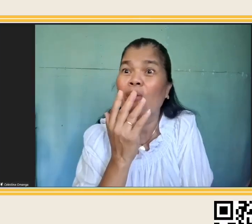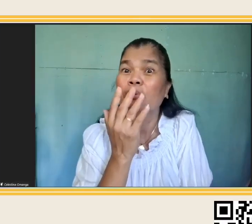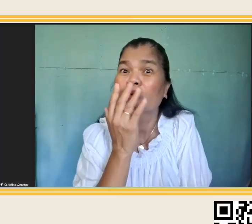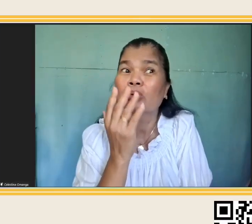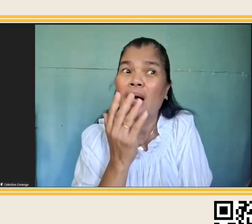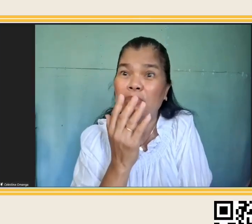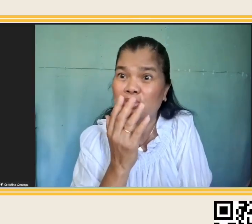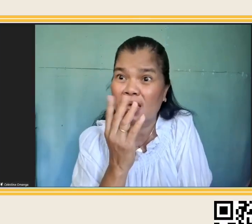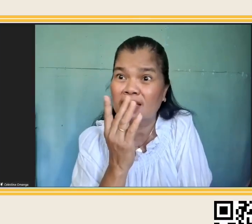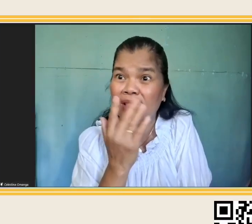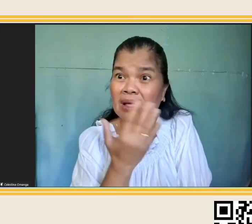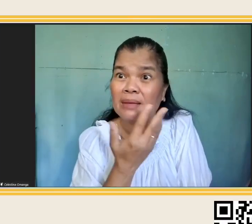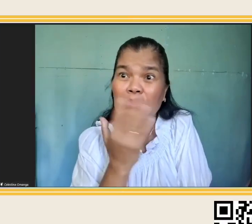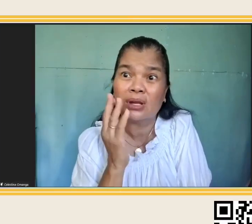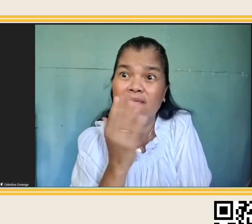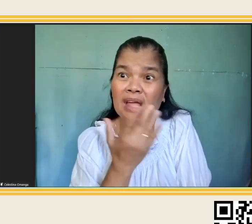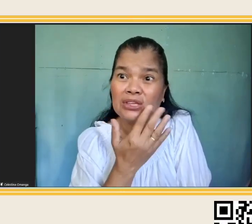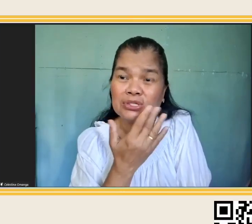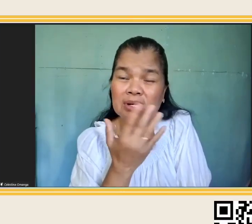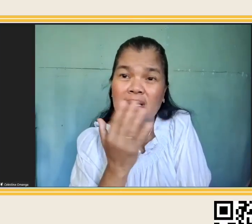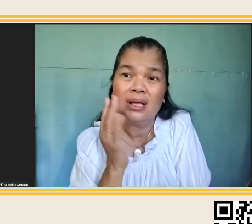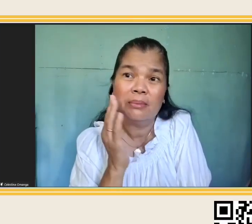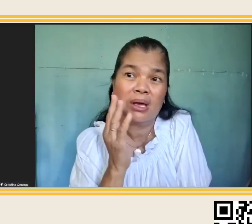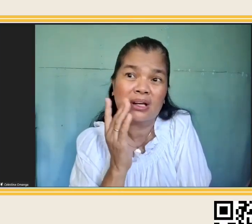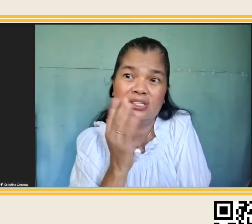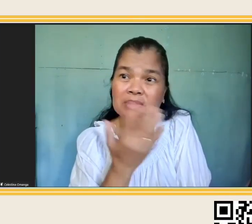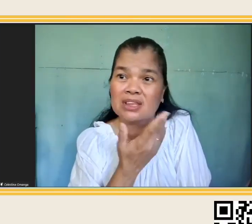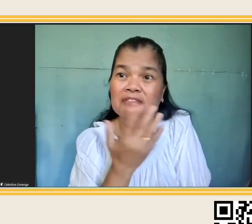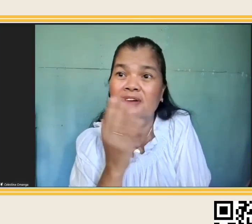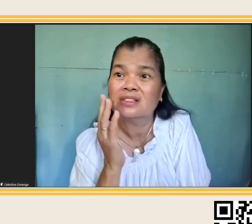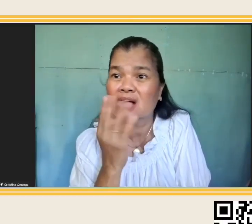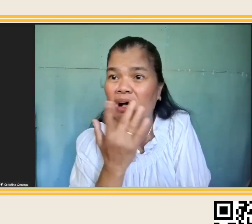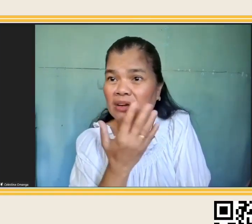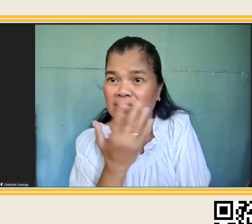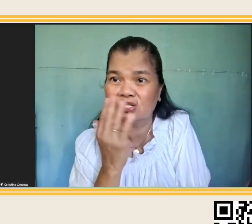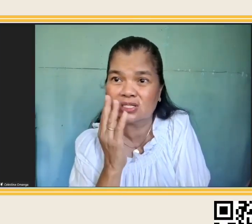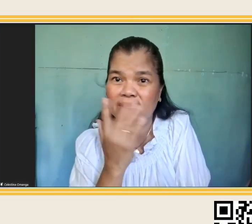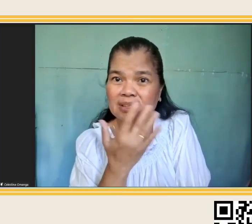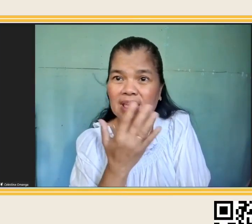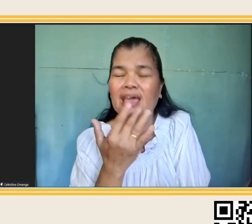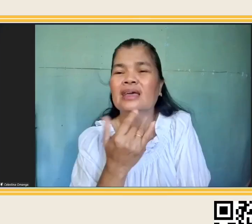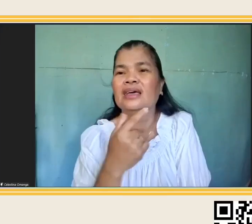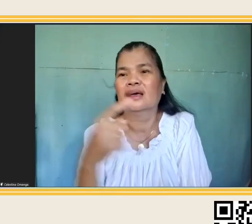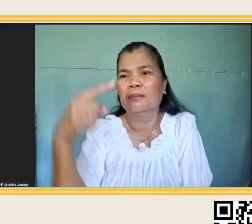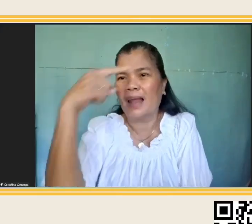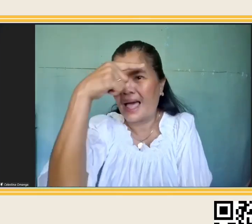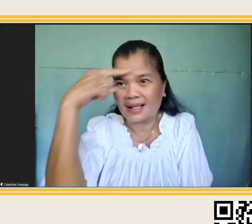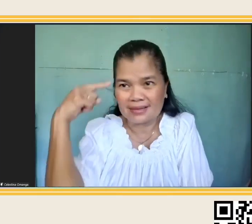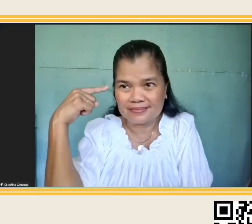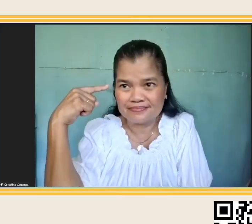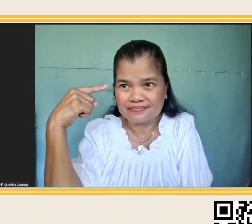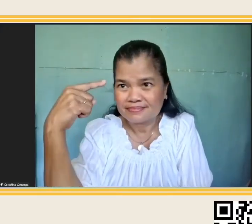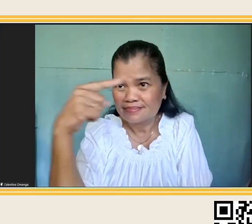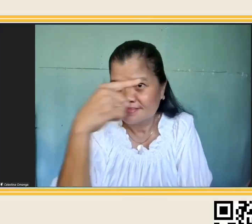I hope you appreciate the beauty of nature because of the different colors. Okay?